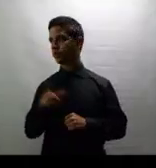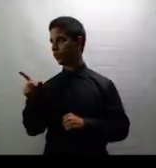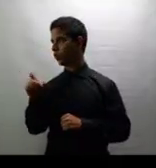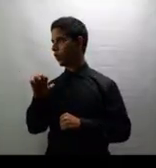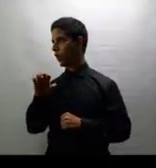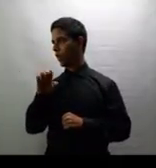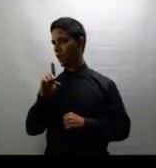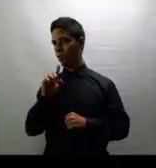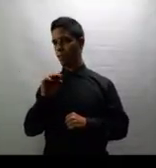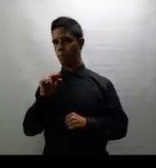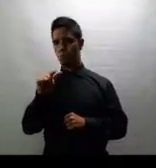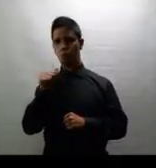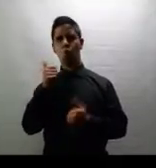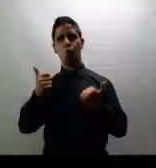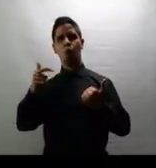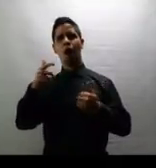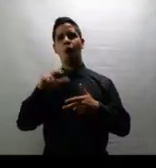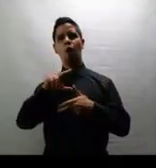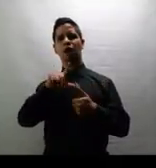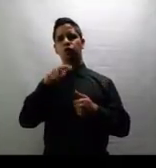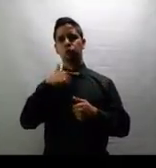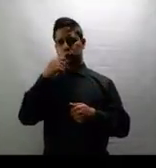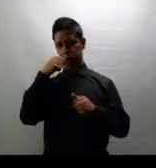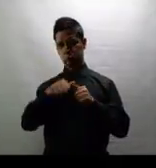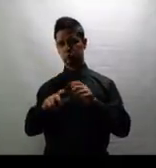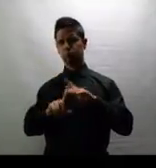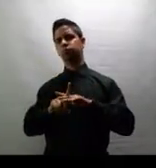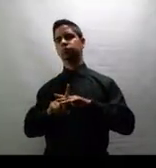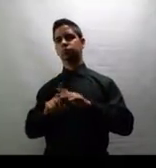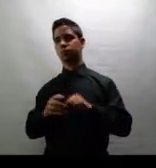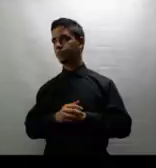así como que tú recuerdas